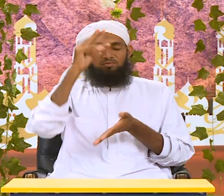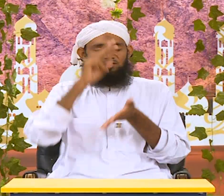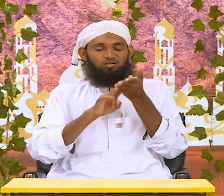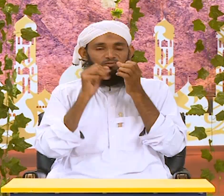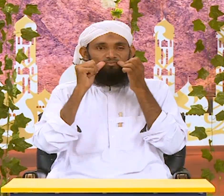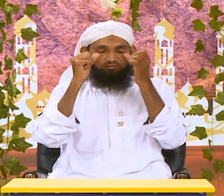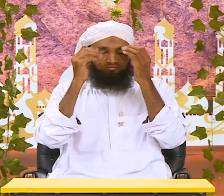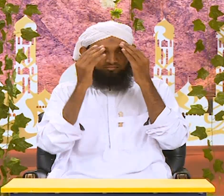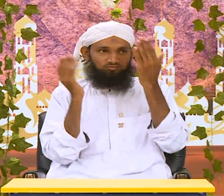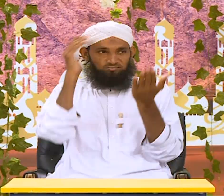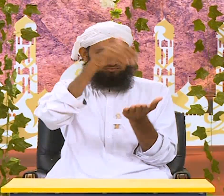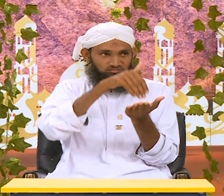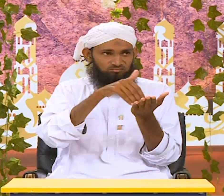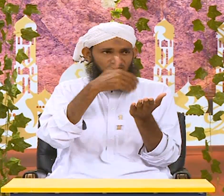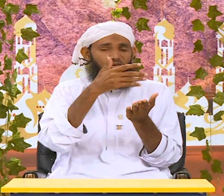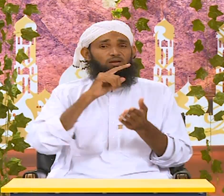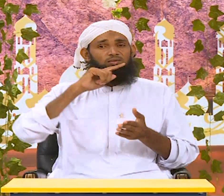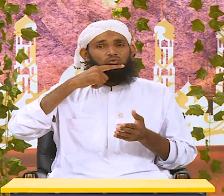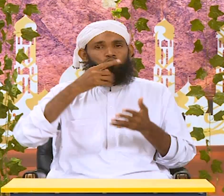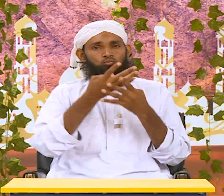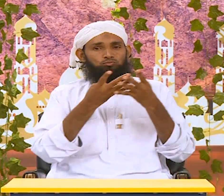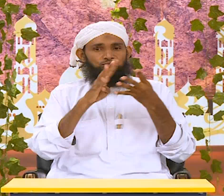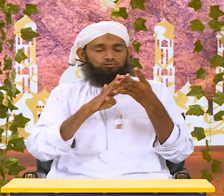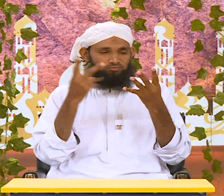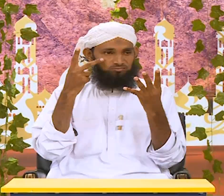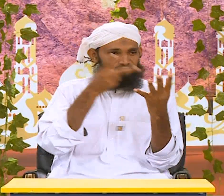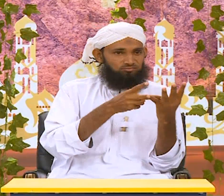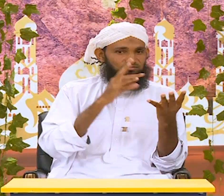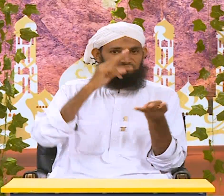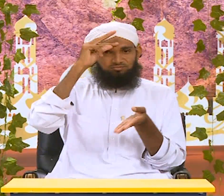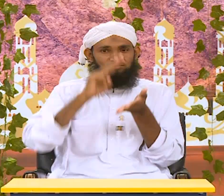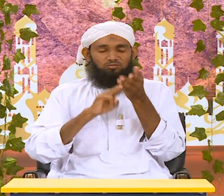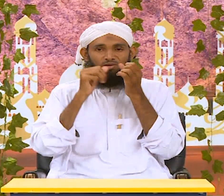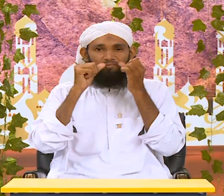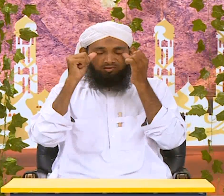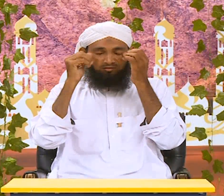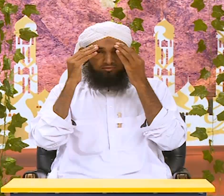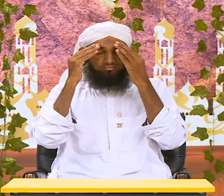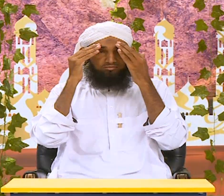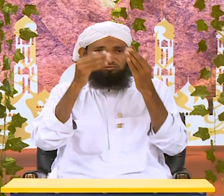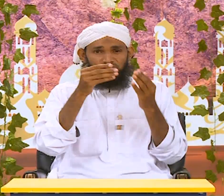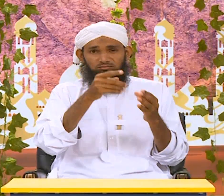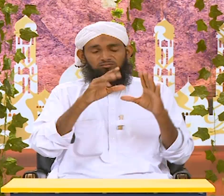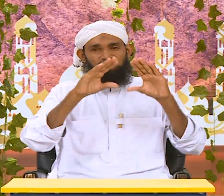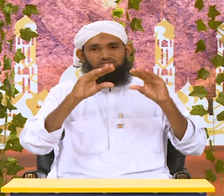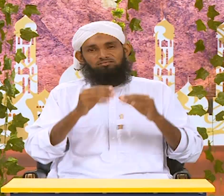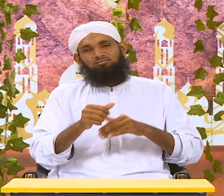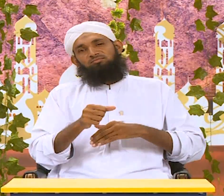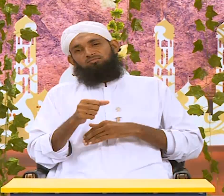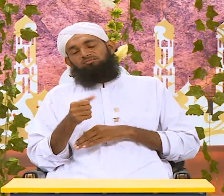ہے۔ سرکار علی وقار مکی مدنی تاجدار صلی اللہ علیہ وآلہ وصحبہ وسلم اس تکیے پر ٹیک لگائے کھردرے